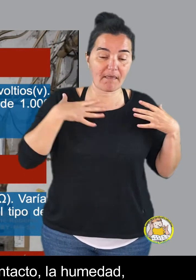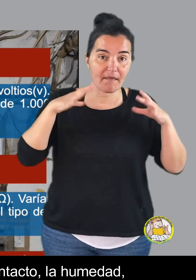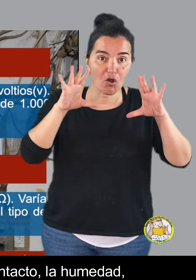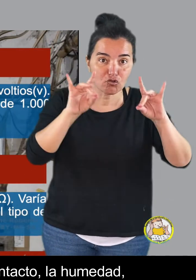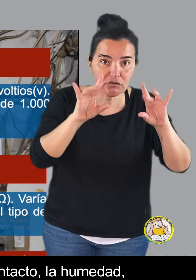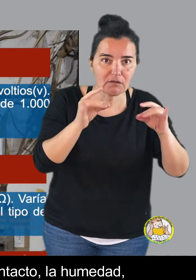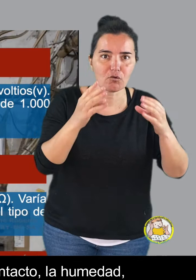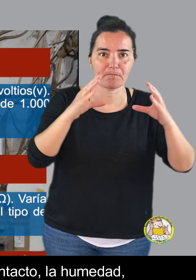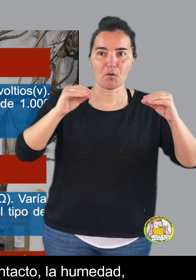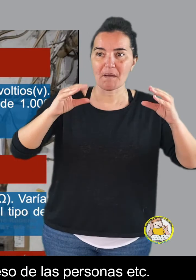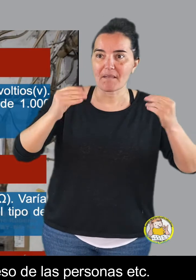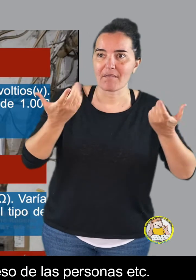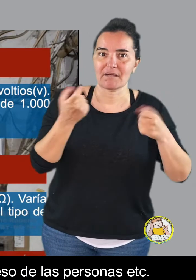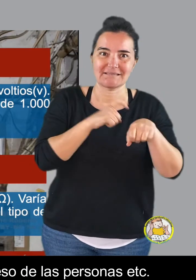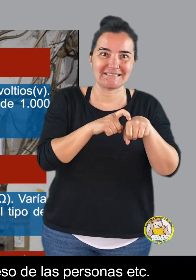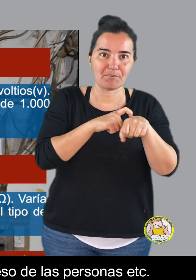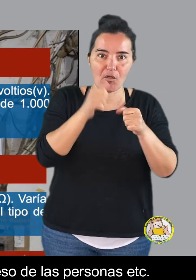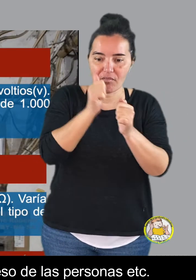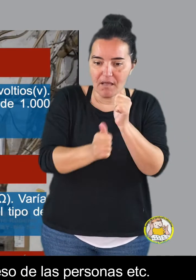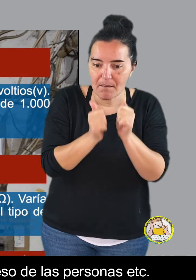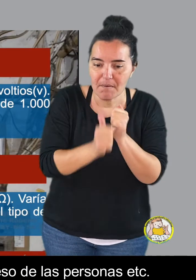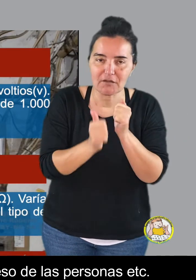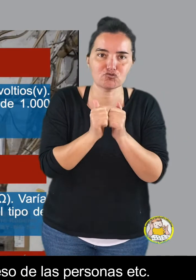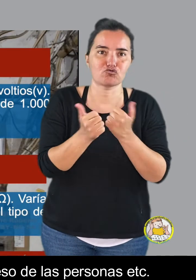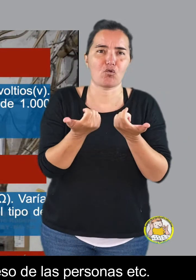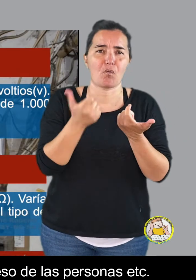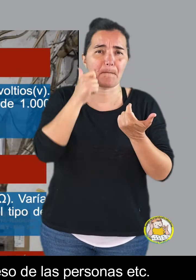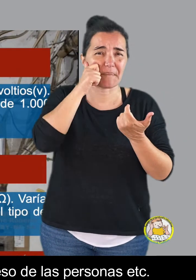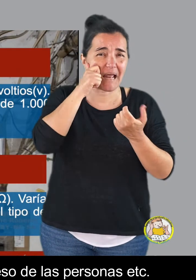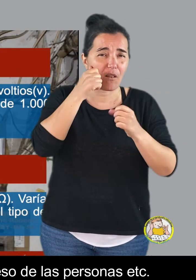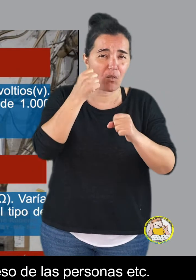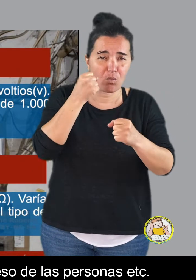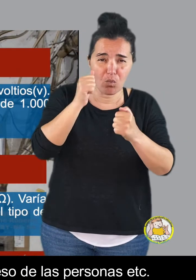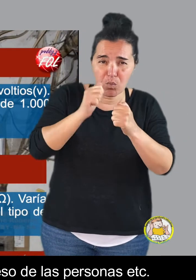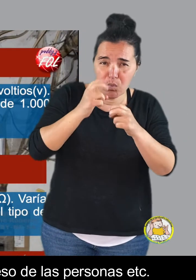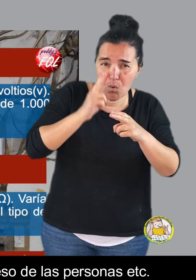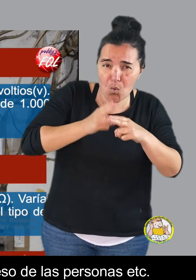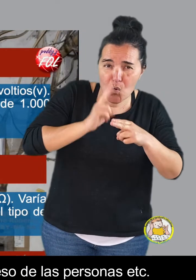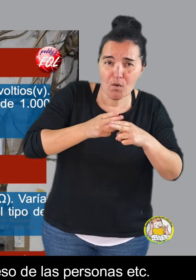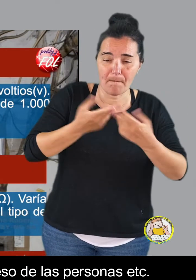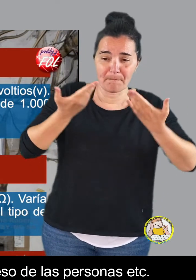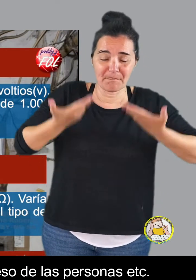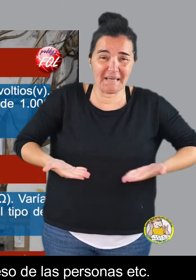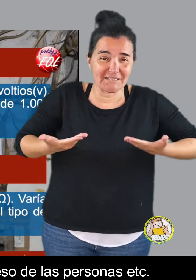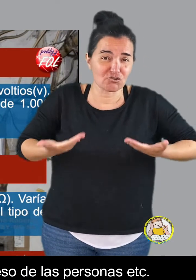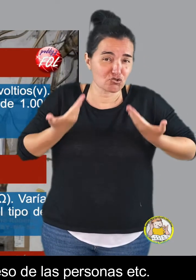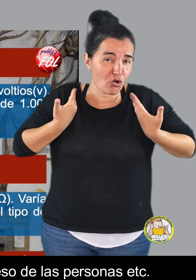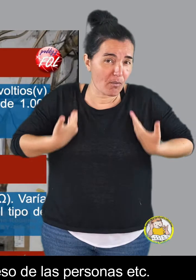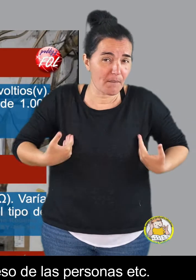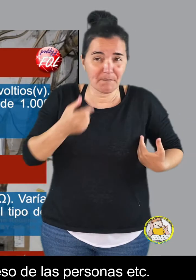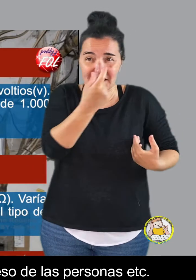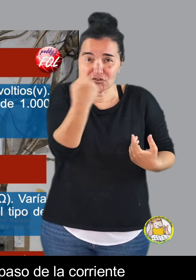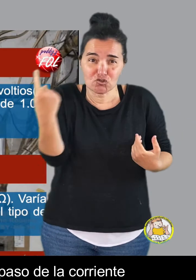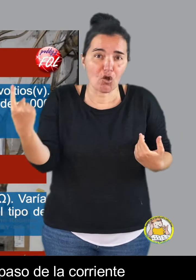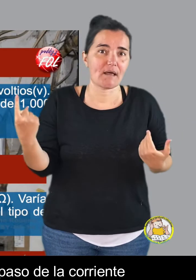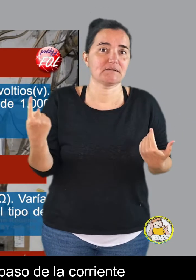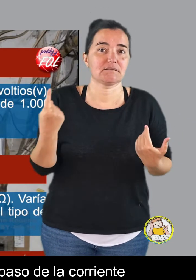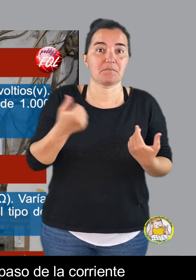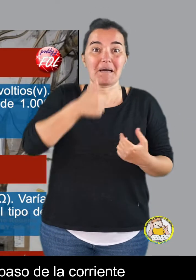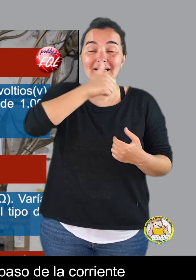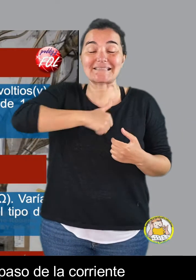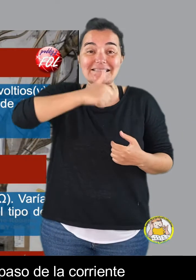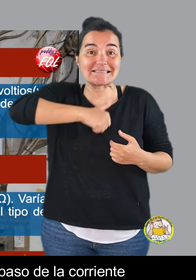de contacto, la humedad, el tipo de calzado, la dureza de la piel, el peso de las personas, etc. A